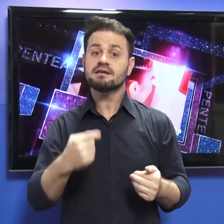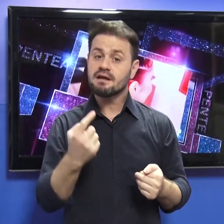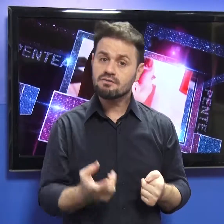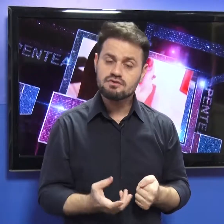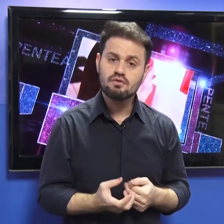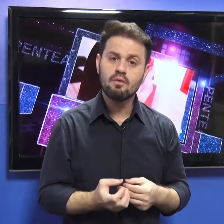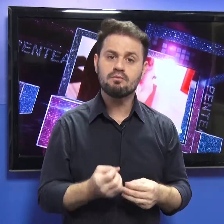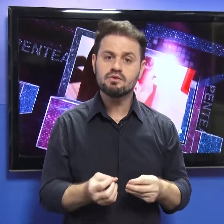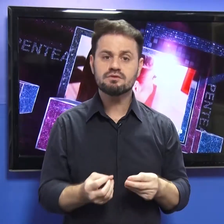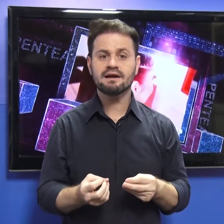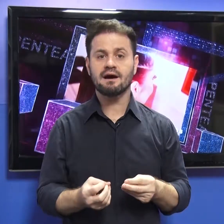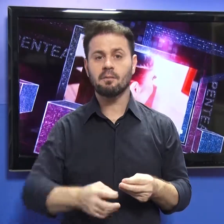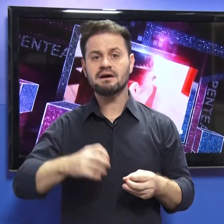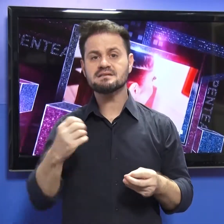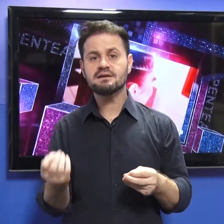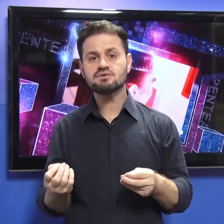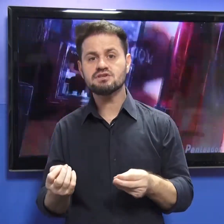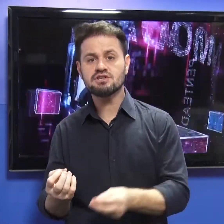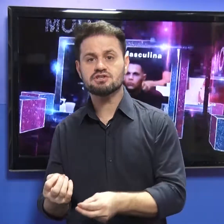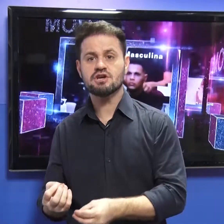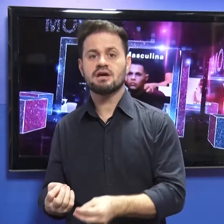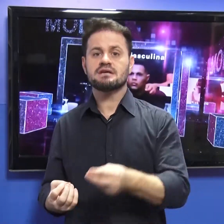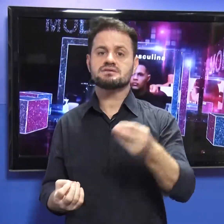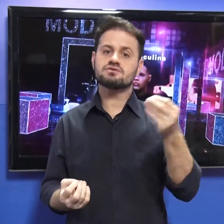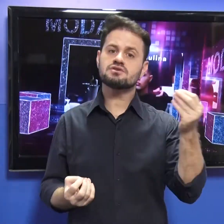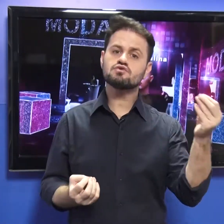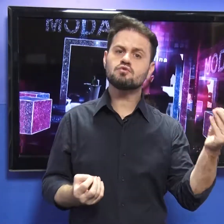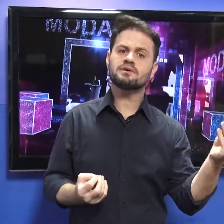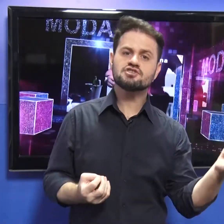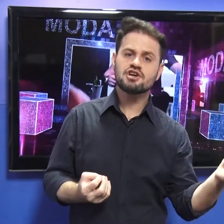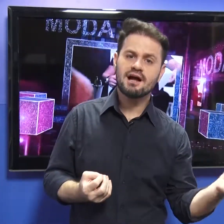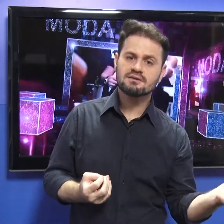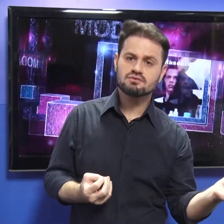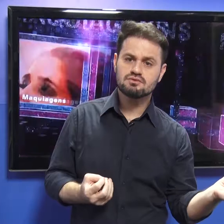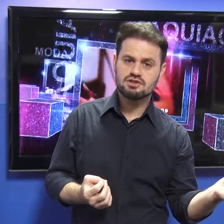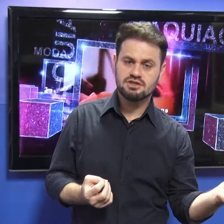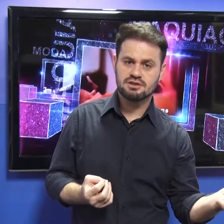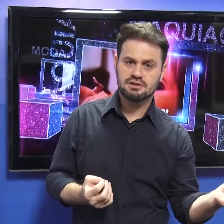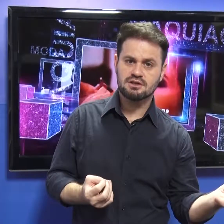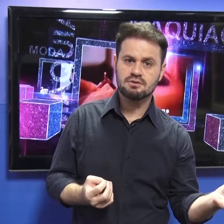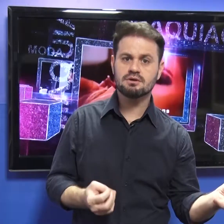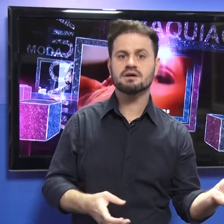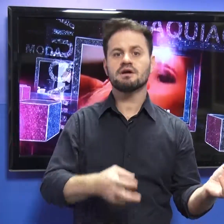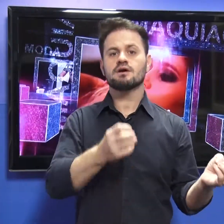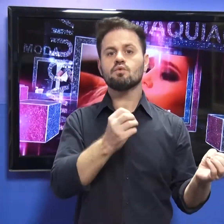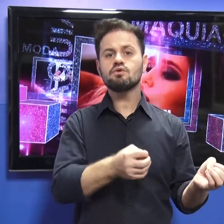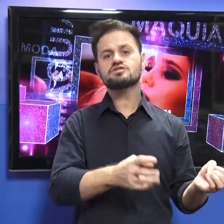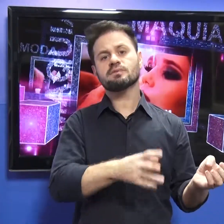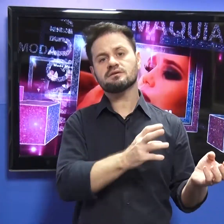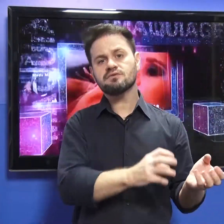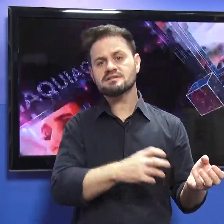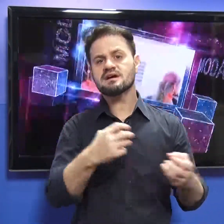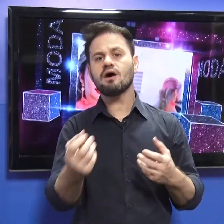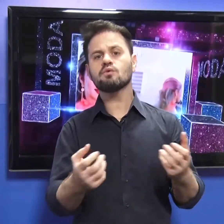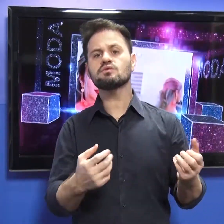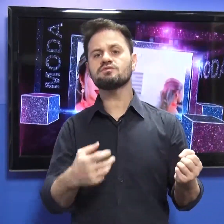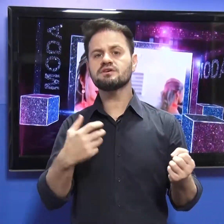dá um visual muito legal mas lembre o seguinte se você usou um penteado no dia anterior cuide para não fazer algo que fique